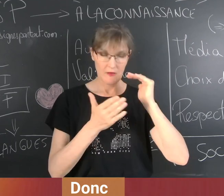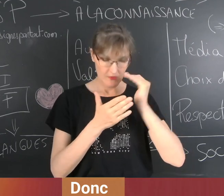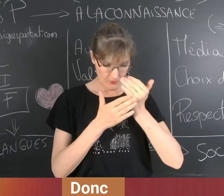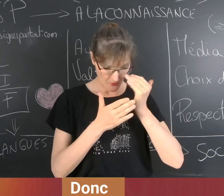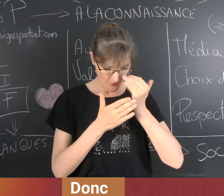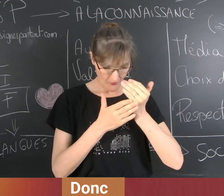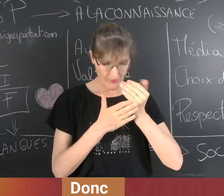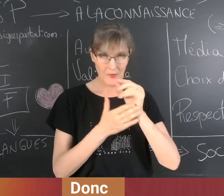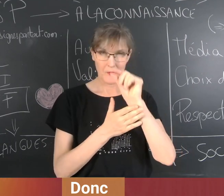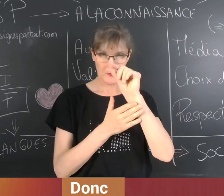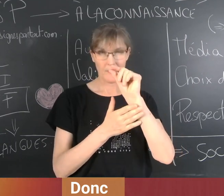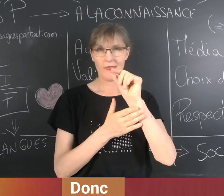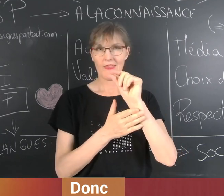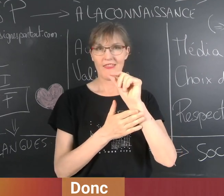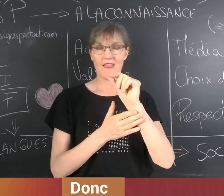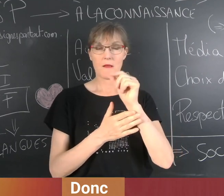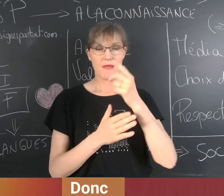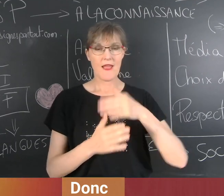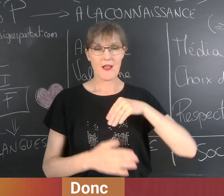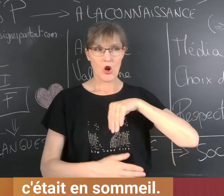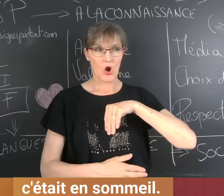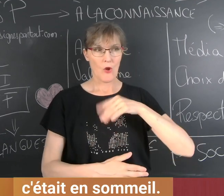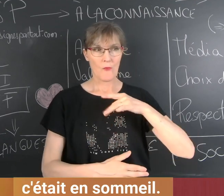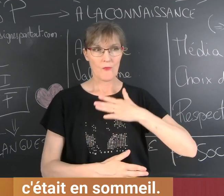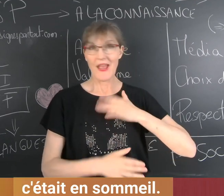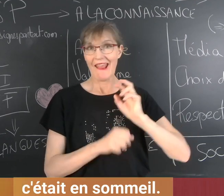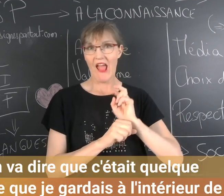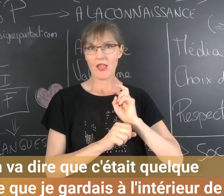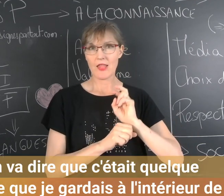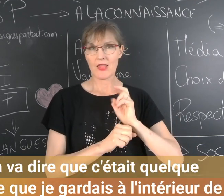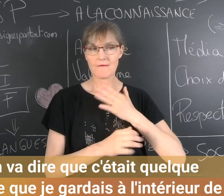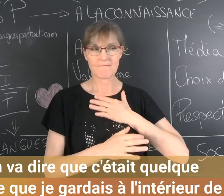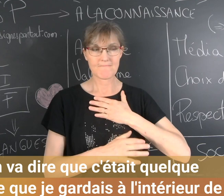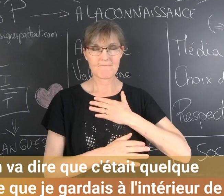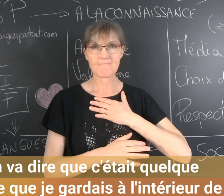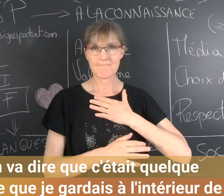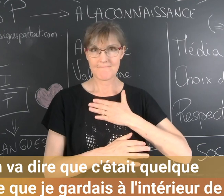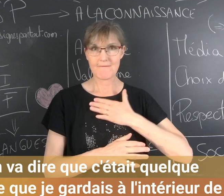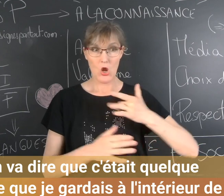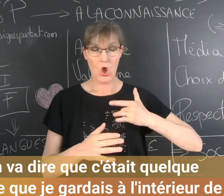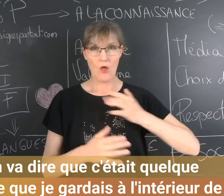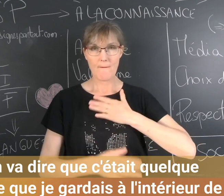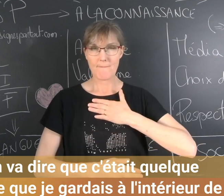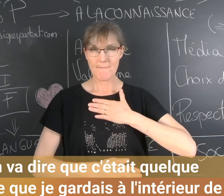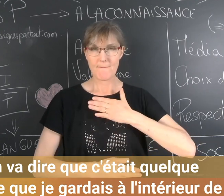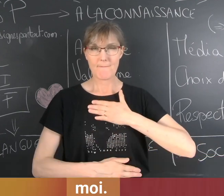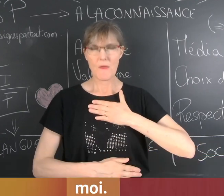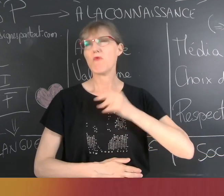jusqu'à environ. C'était en sommeil, on va dire. C'était quelque chose que je gardais à l'intérieur de moi.